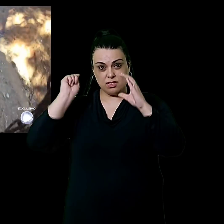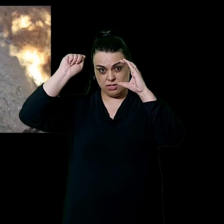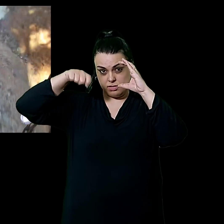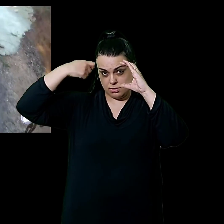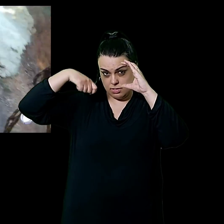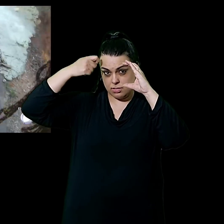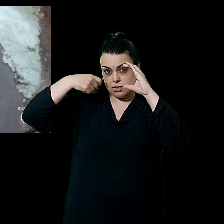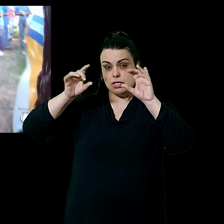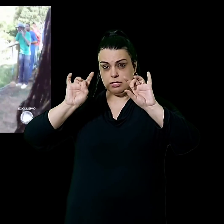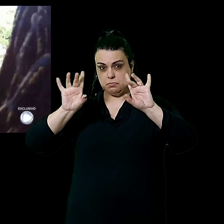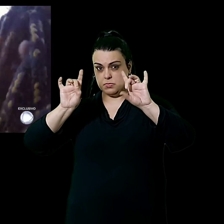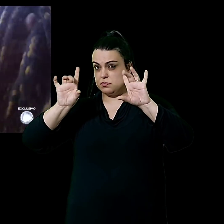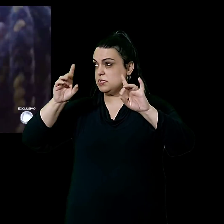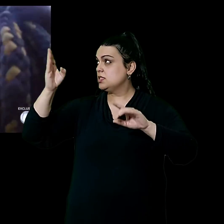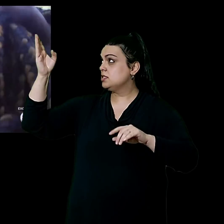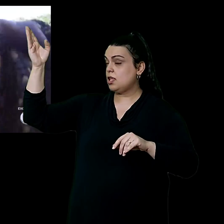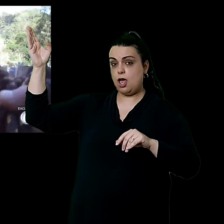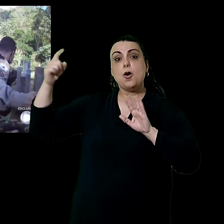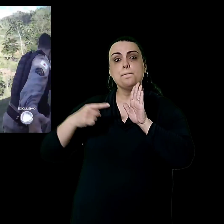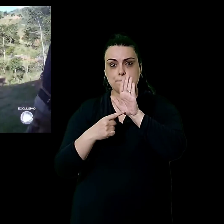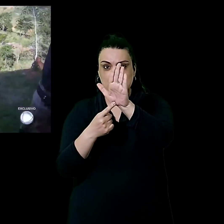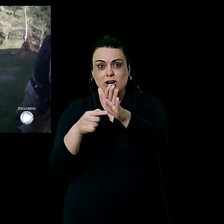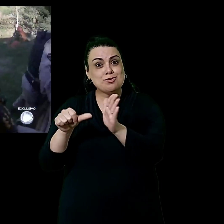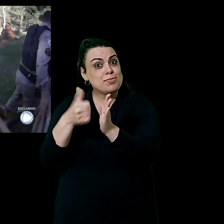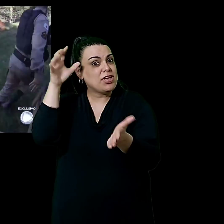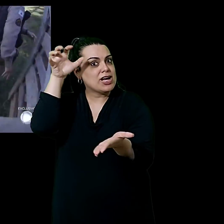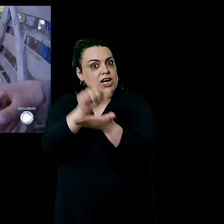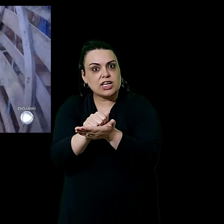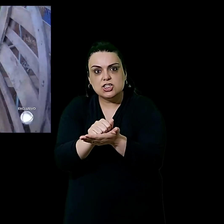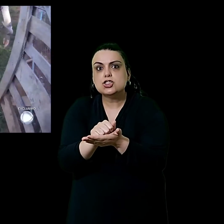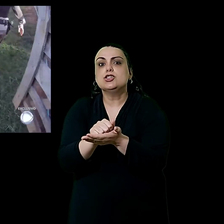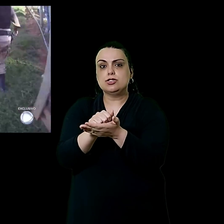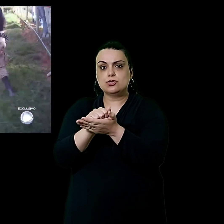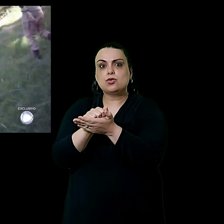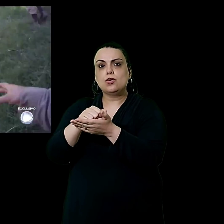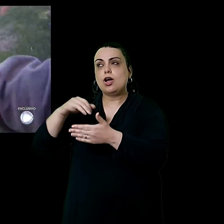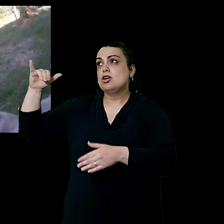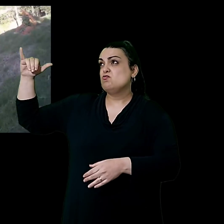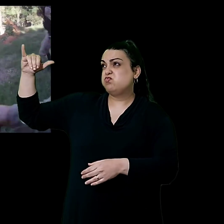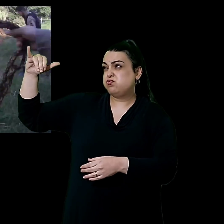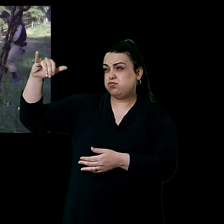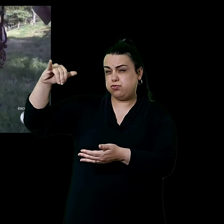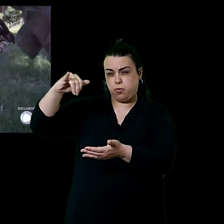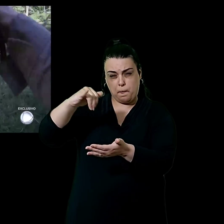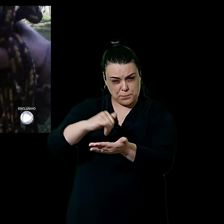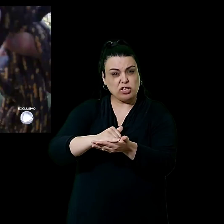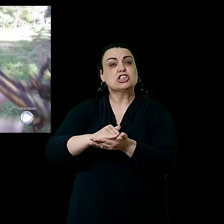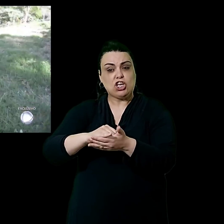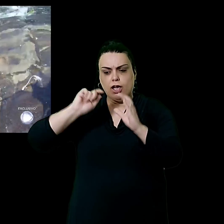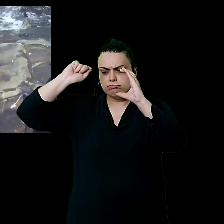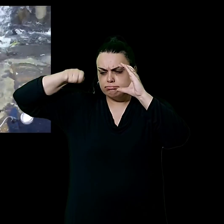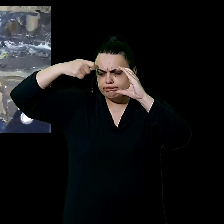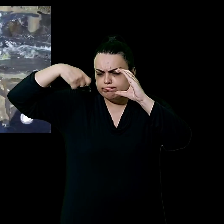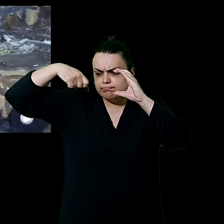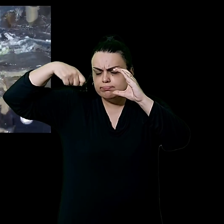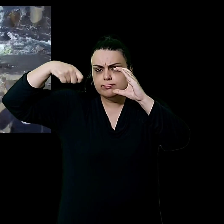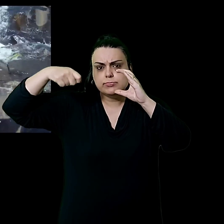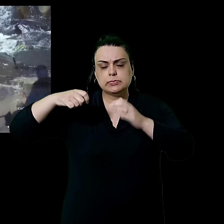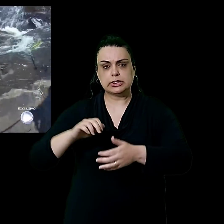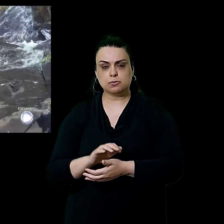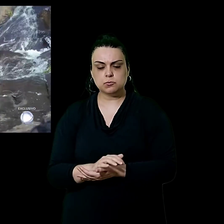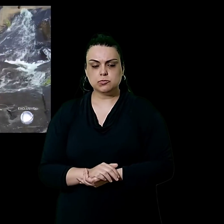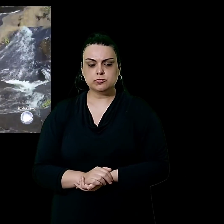Estas imagens exclusivas mostram os primeiros registros feitos depois da queda do avião.